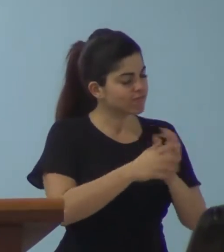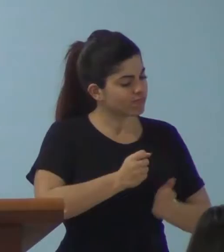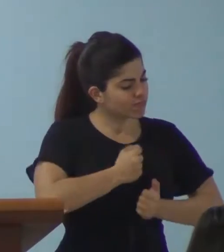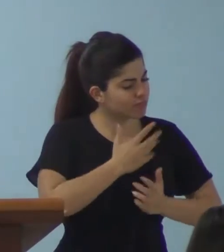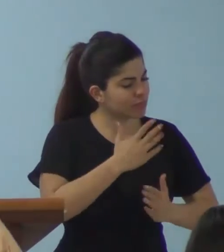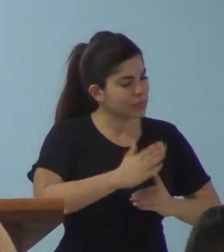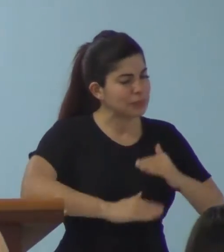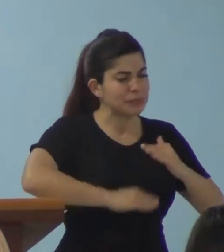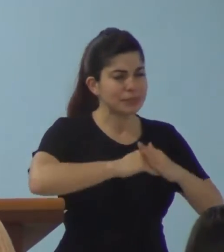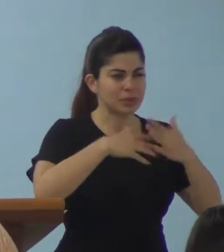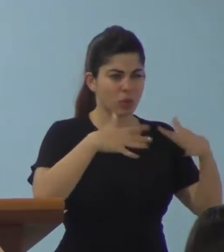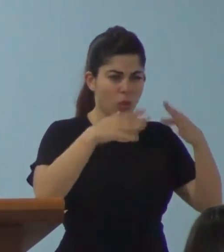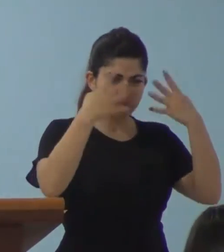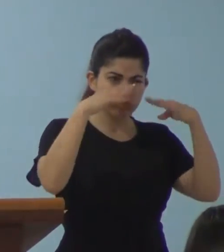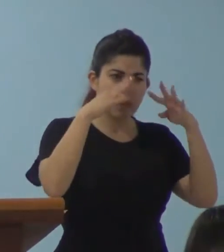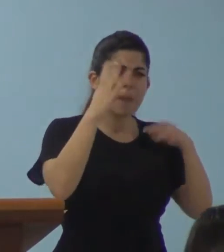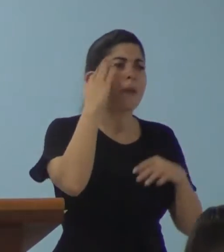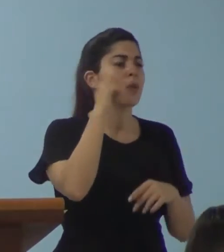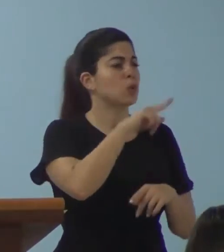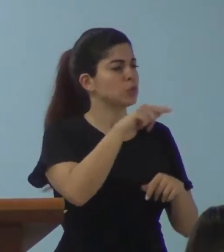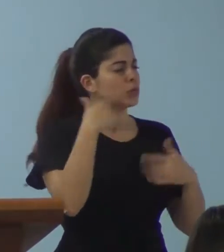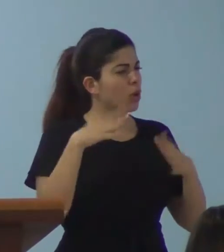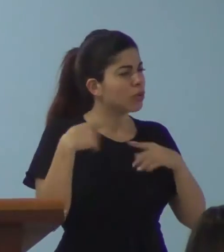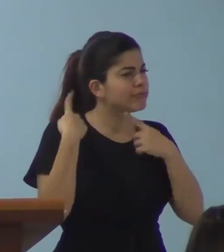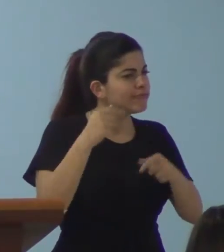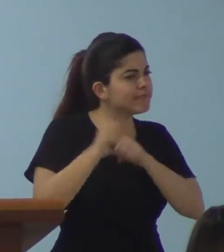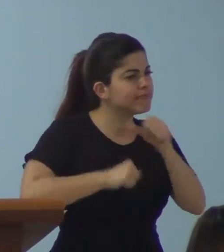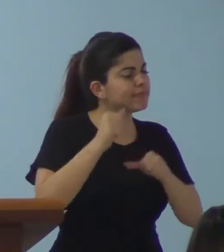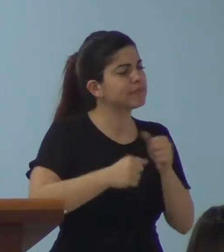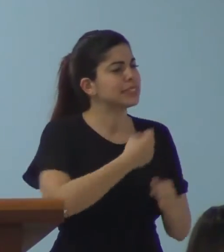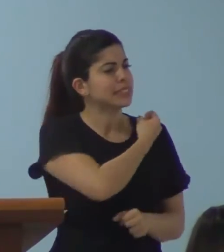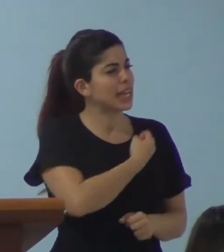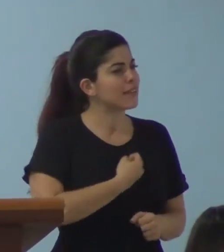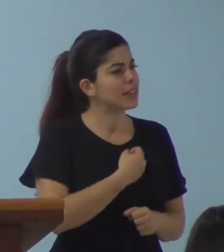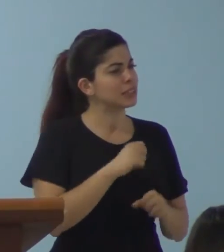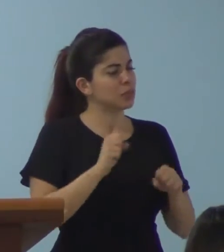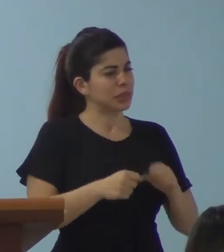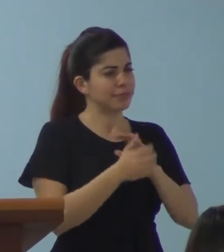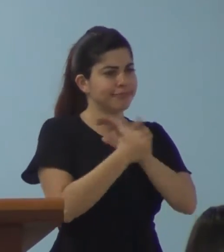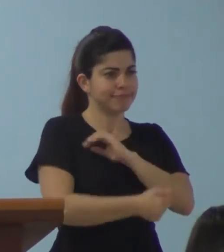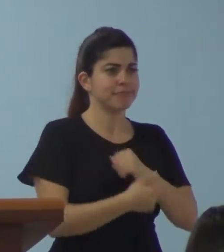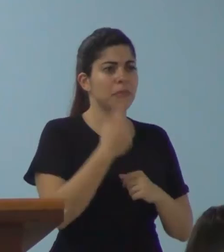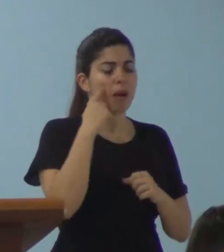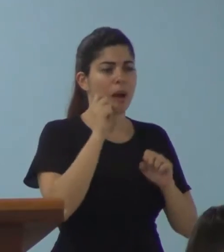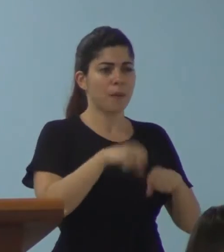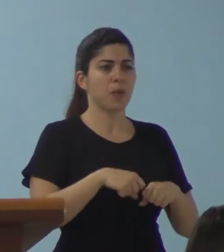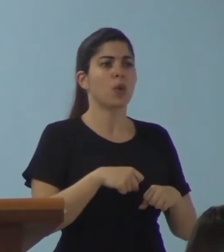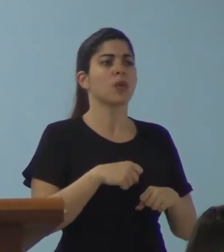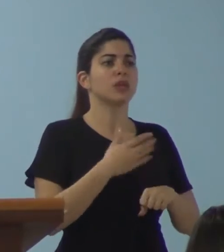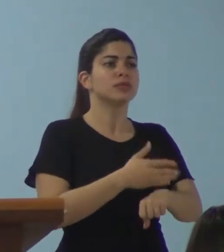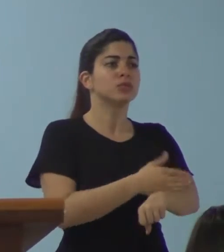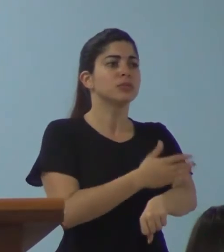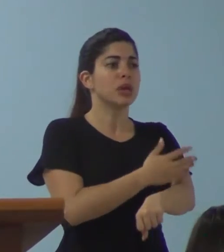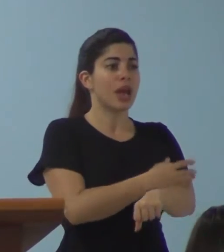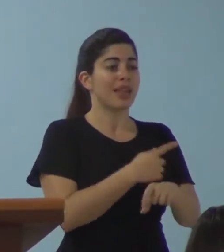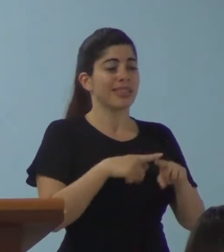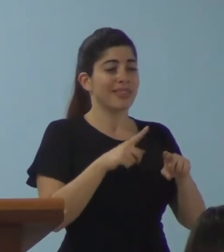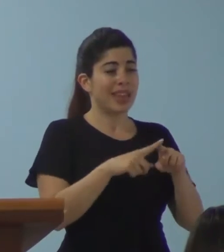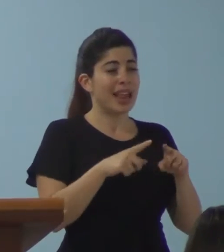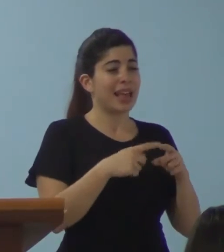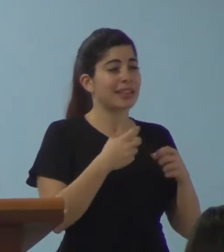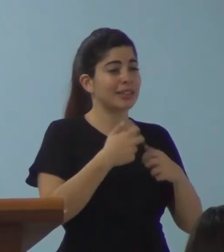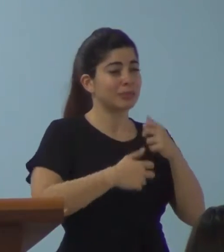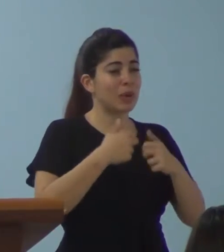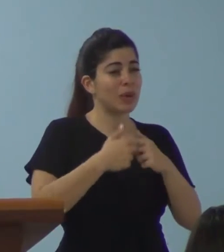nuestra máxima admiración por la perseverancia, el sacrificio, la capacidad de sobreponerse a esas anclas